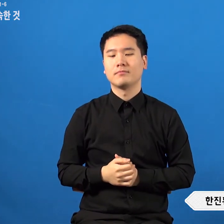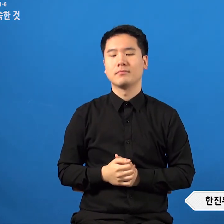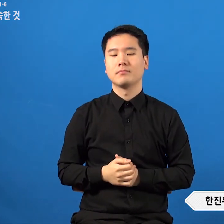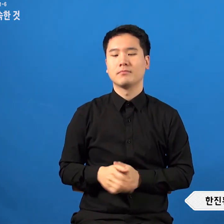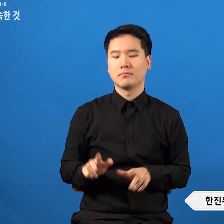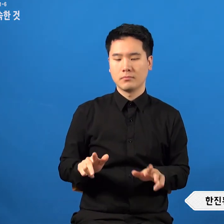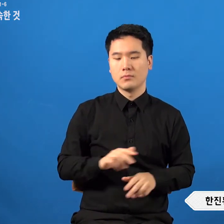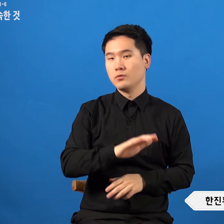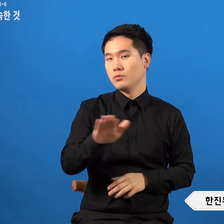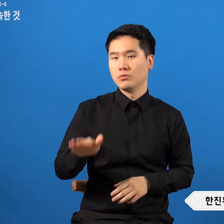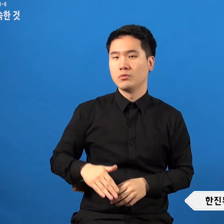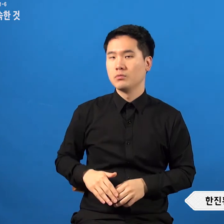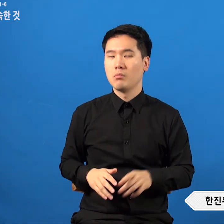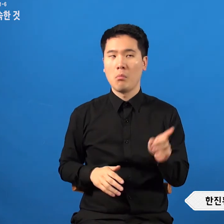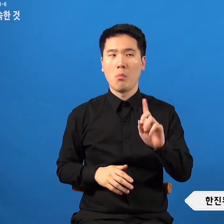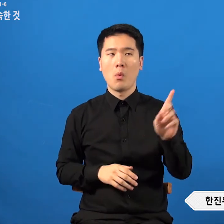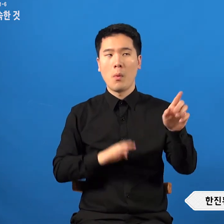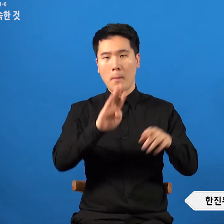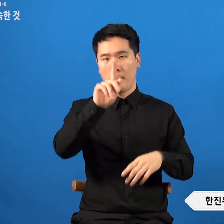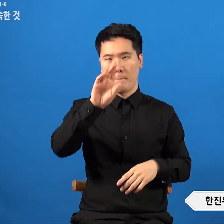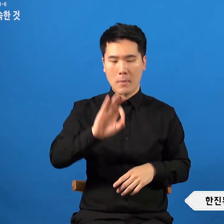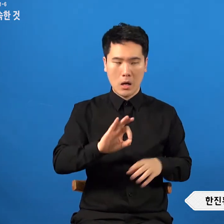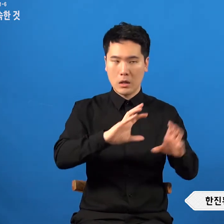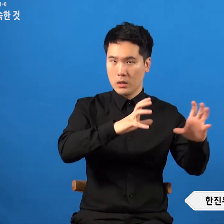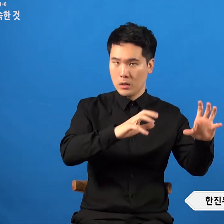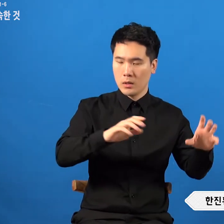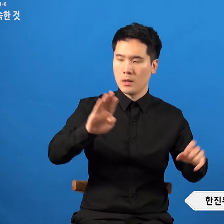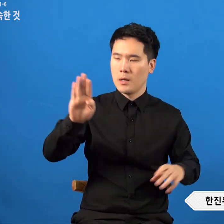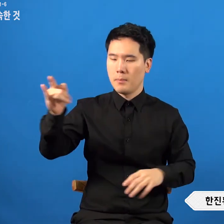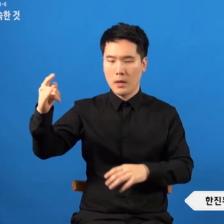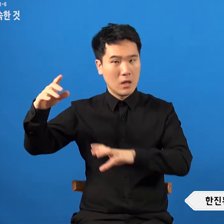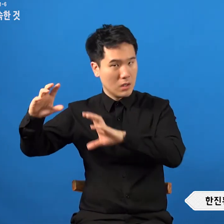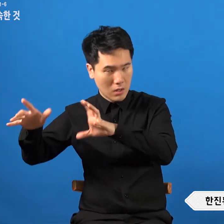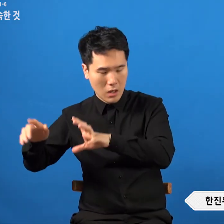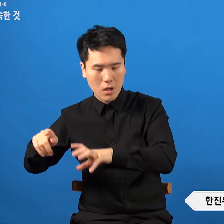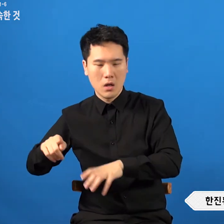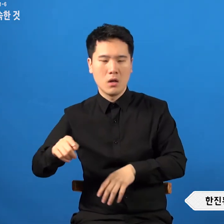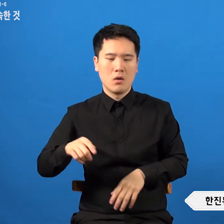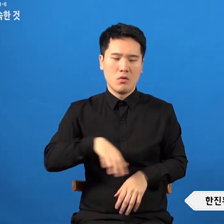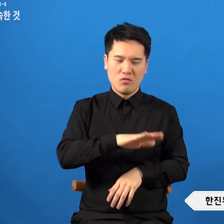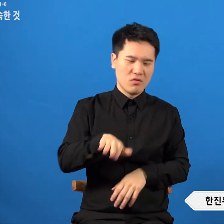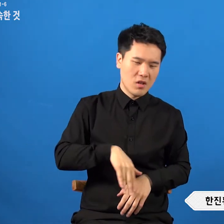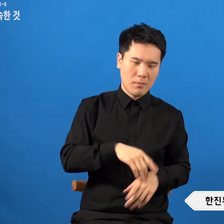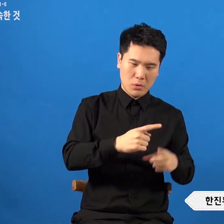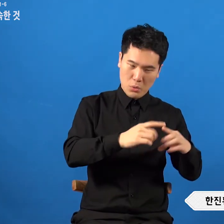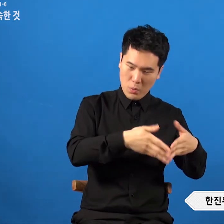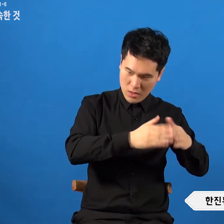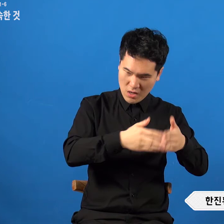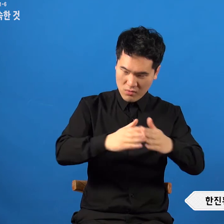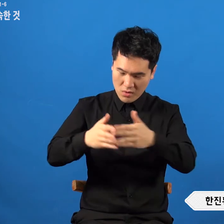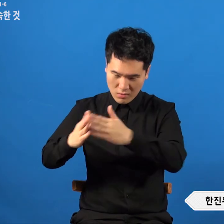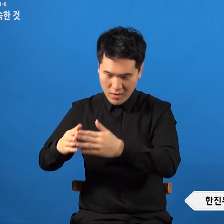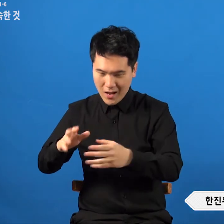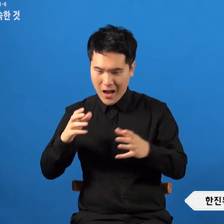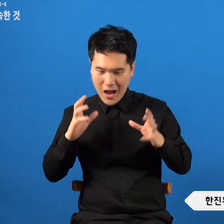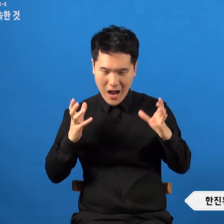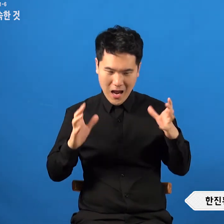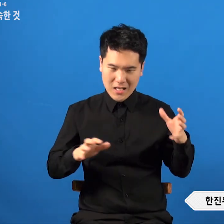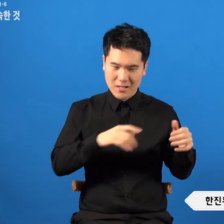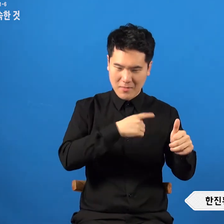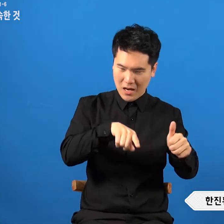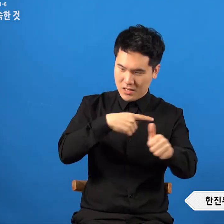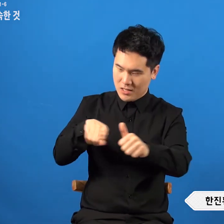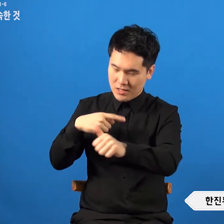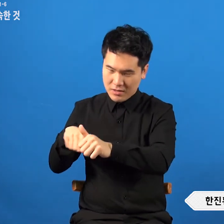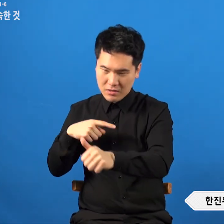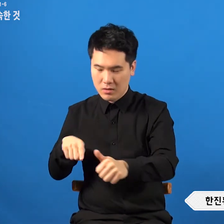계십니다. 지금 우리가 방글라데시, 베트남 소수부족 교회 세우고 아이들 좀 가르치고 어떤